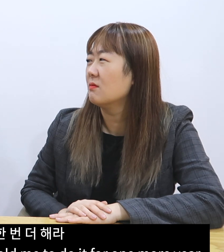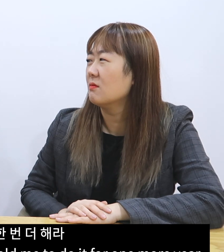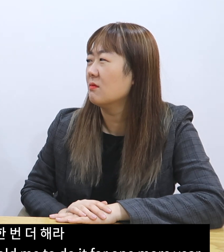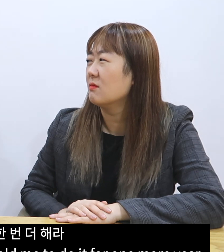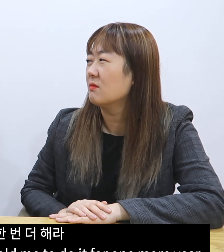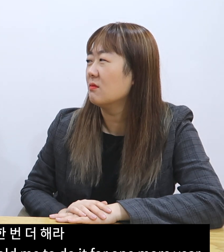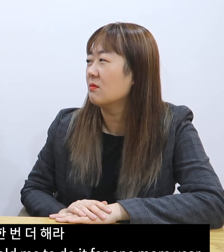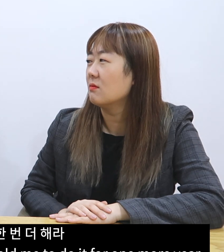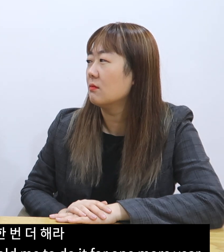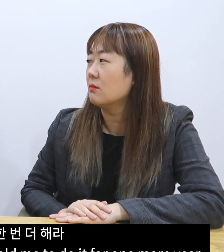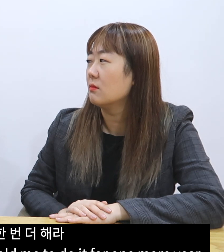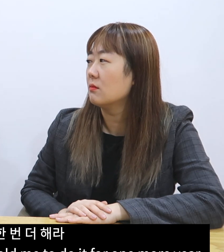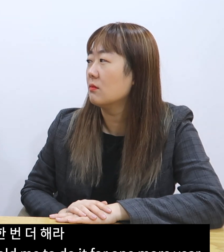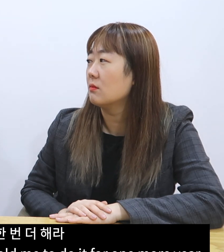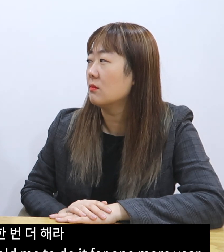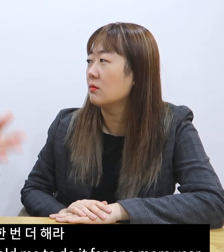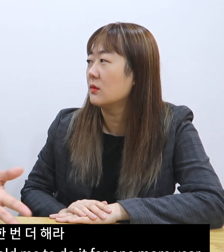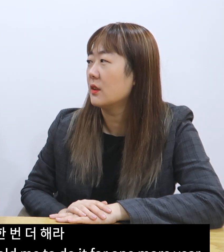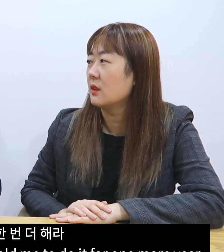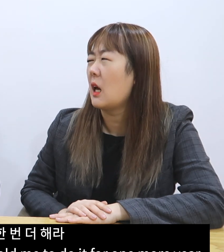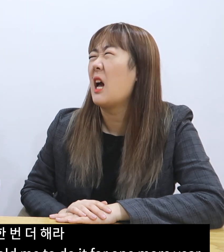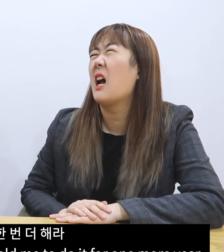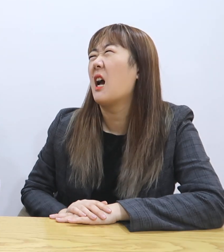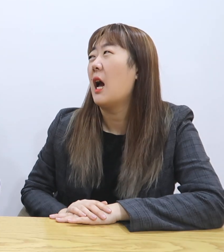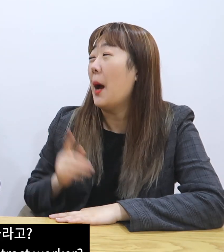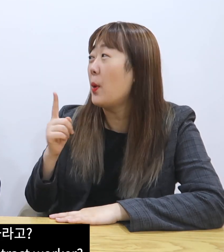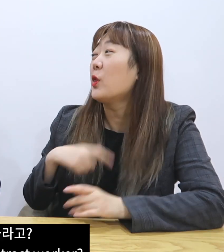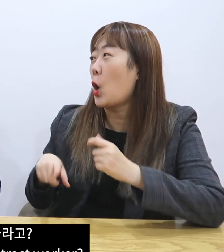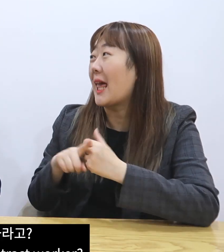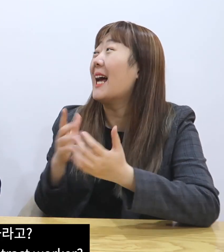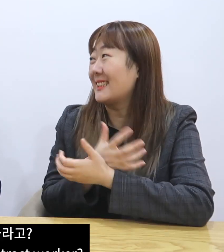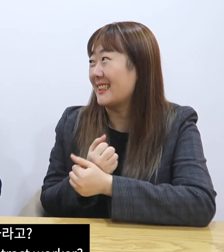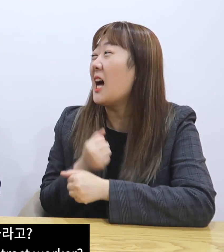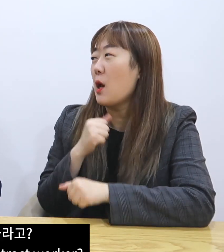안 바꿔주고 한 번 더 일하. 한 번 더 계약직 하라고?